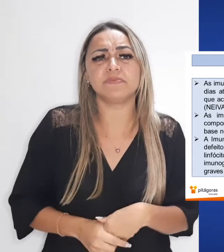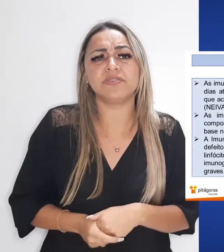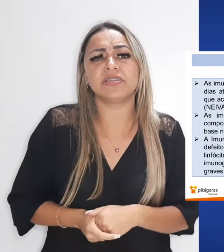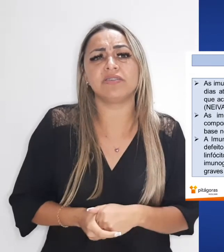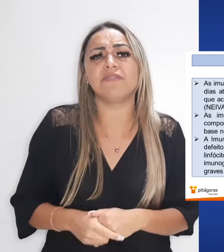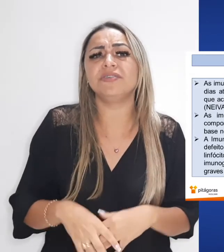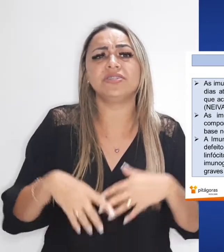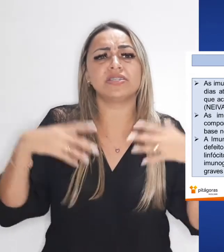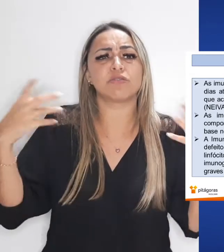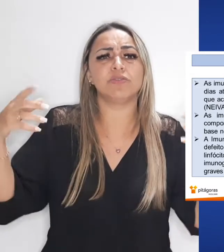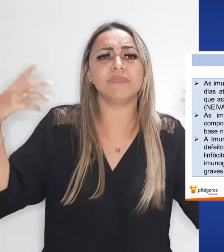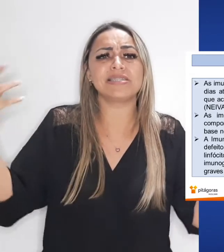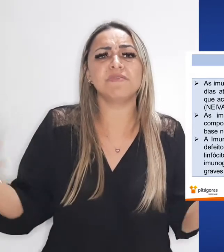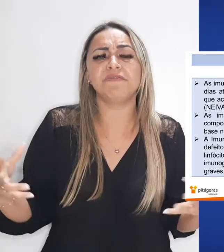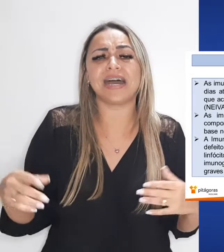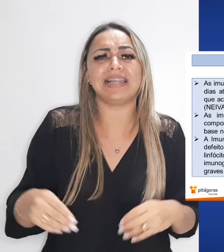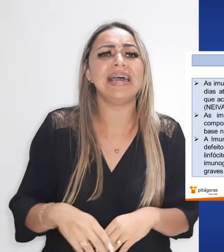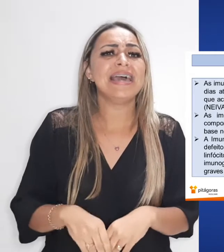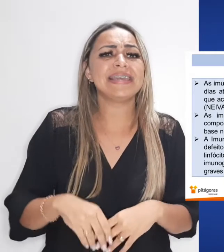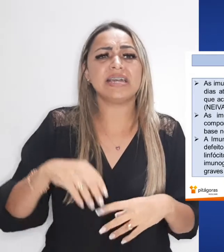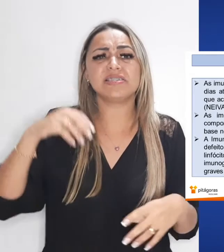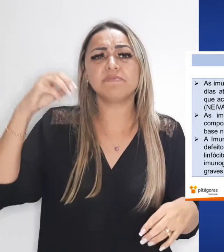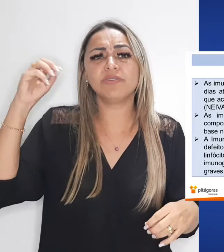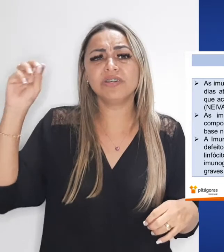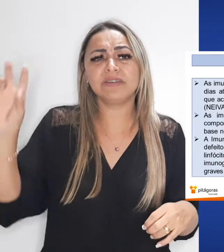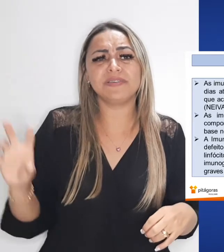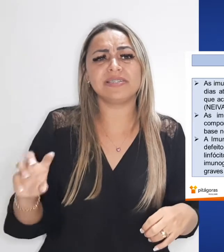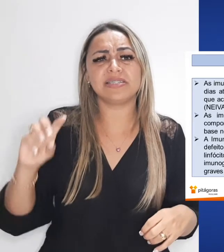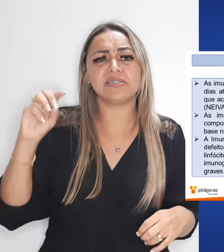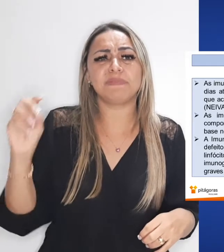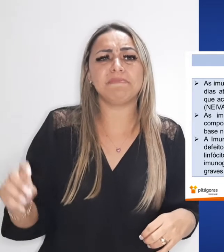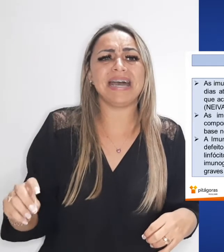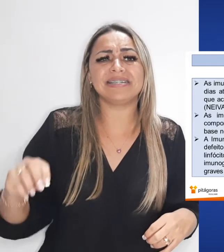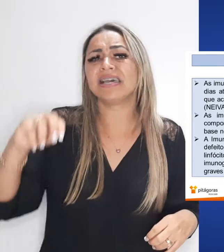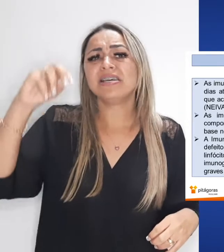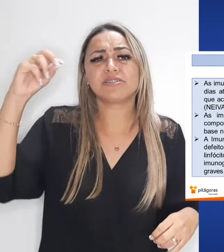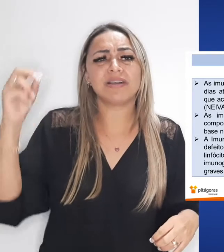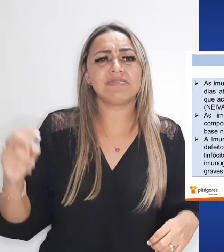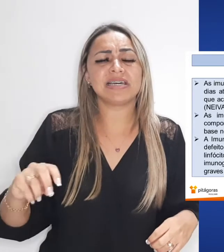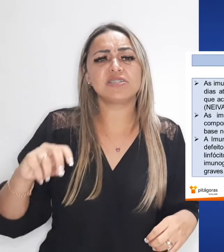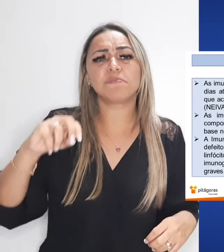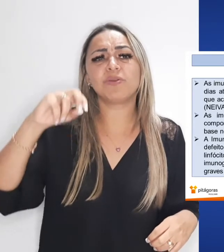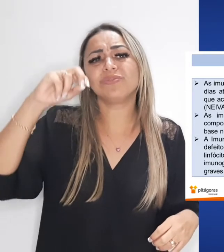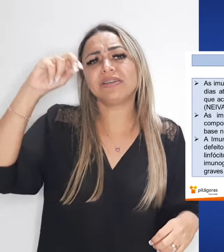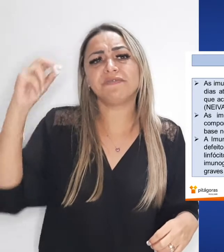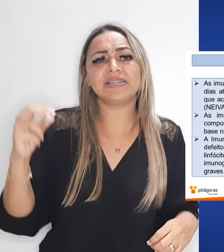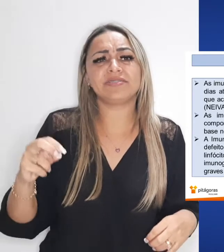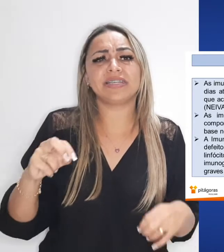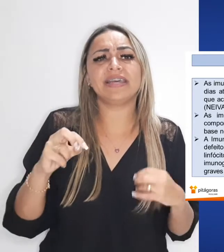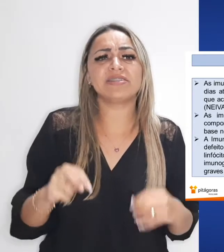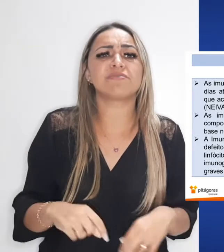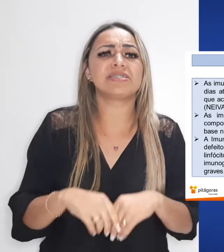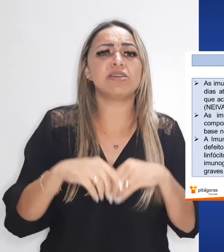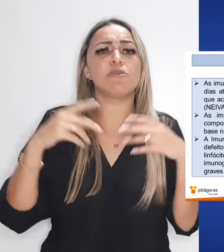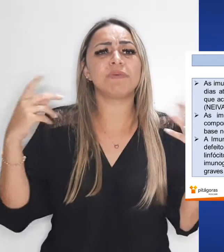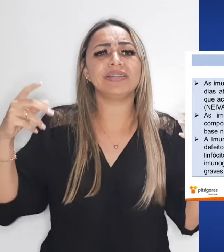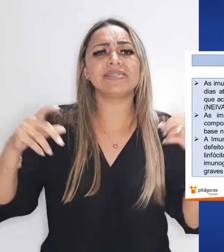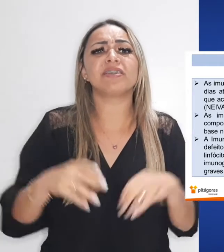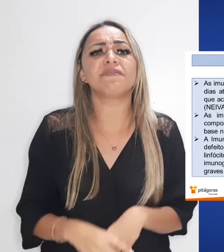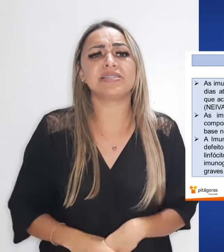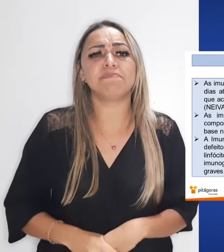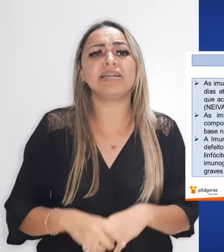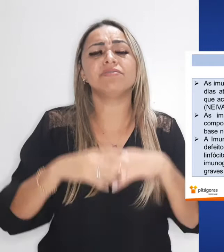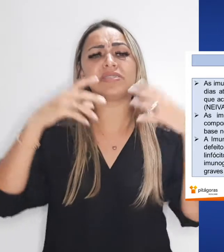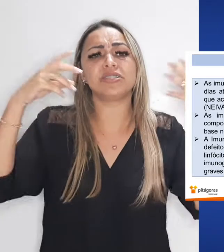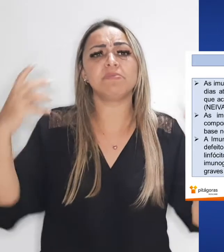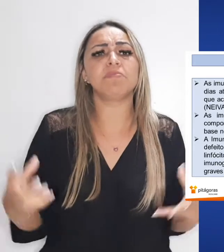Andrade 2019 diz, quando mesmo fala que as imunodeficiências primárias são causadas por um defeito genético em componentes